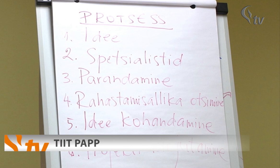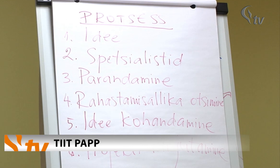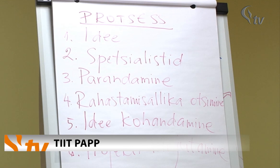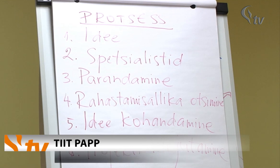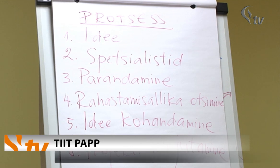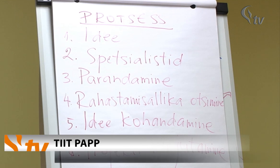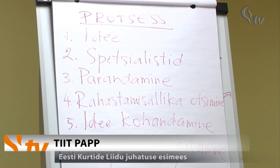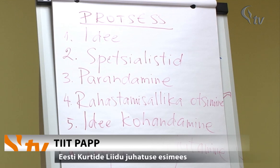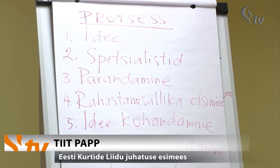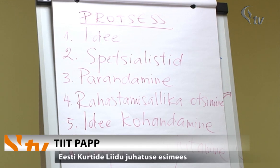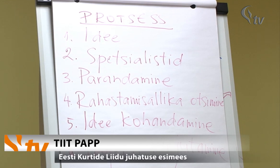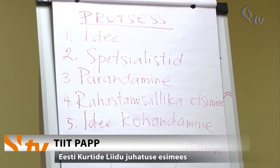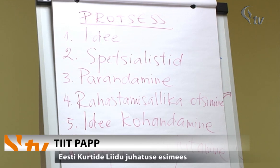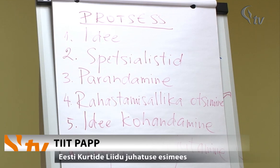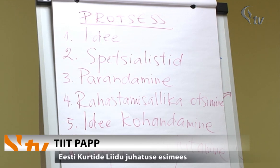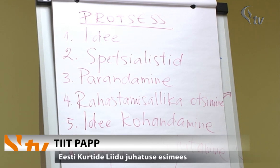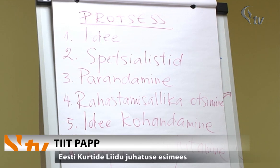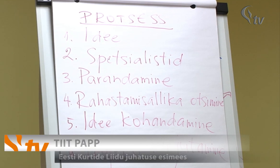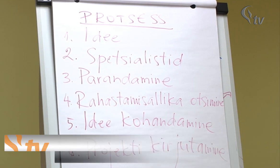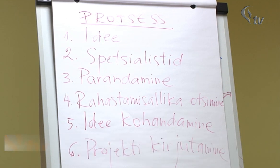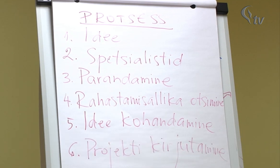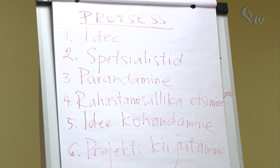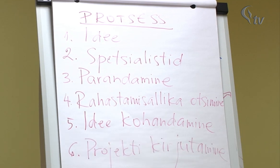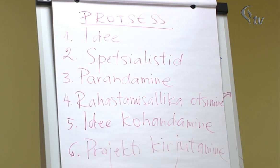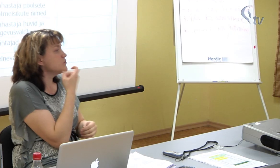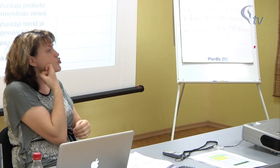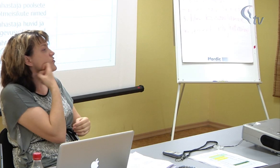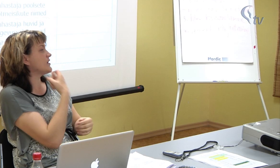Mingisugune mure, mingisugune mure on vaja lahendada, siis tuleb suvid on,